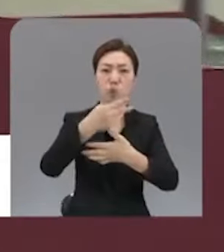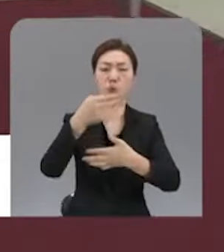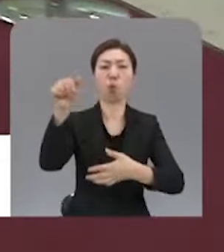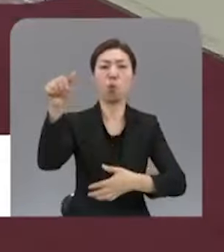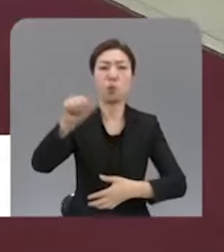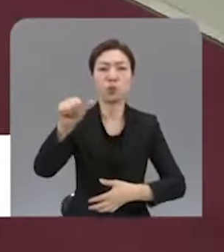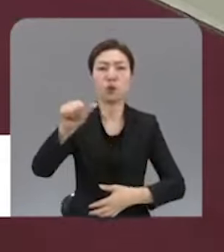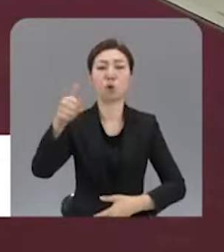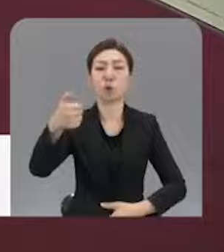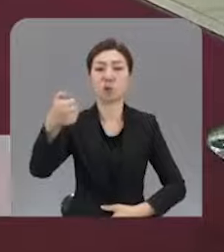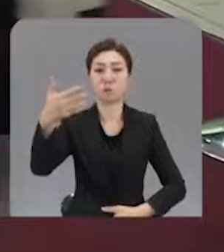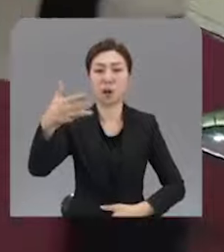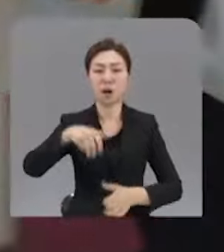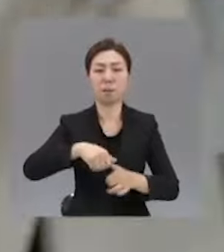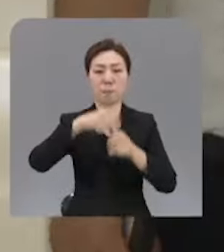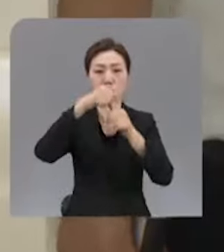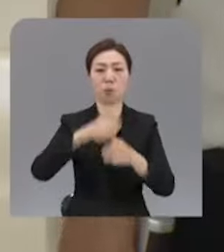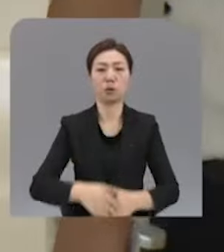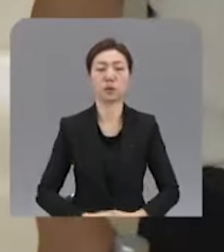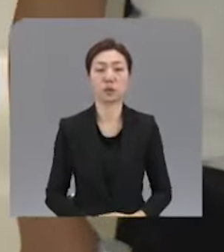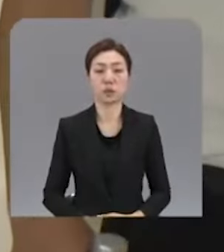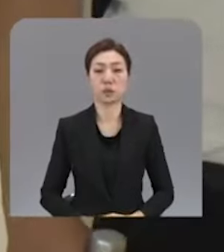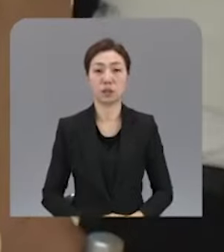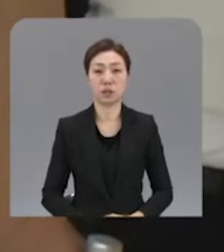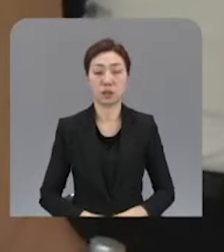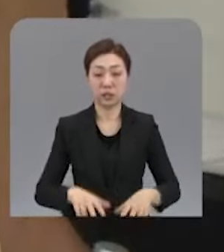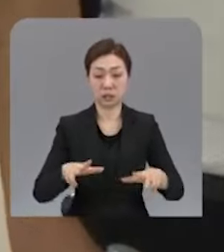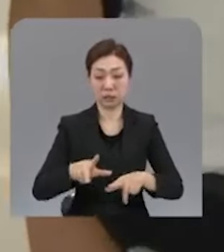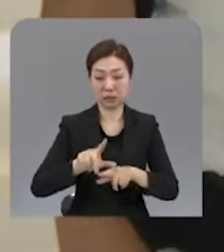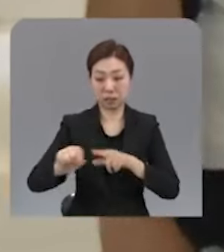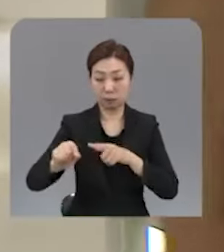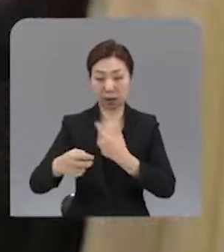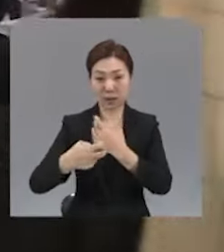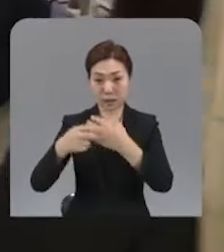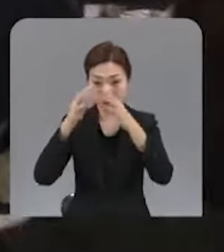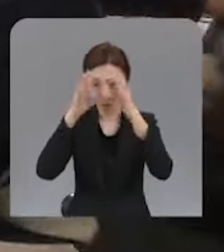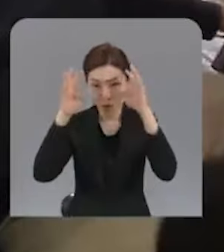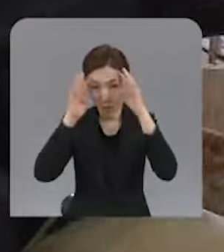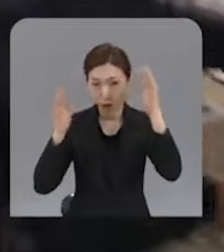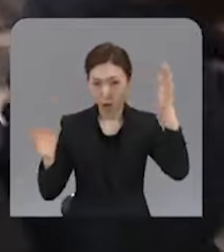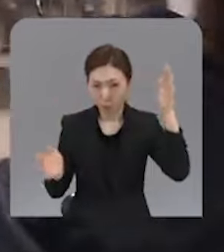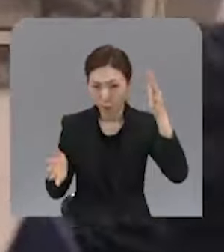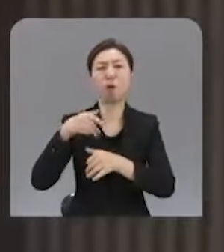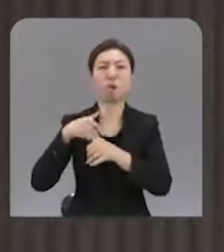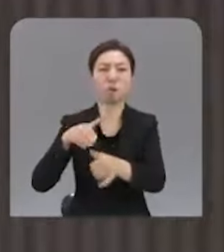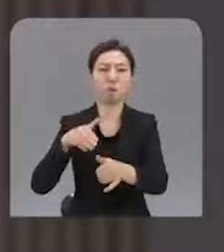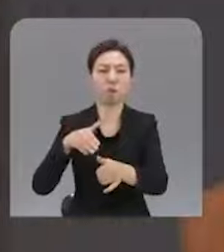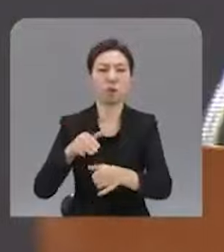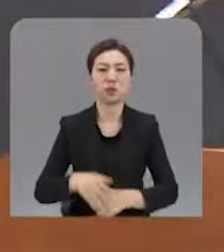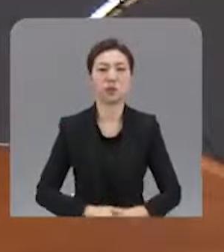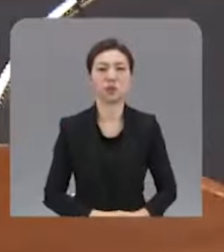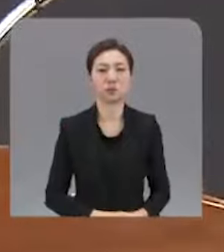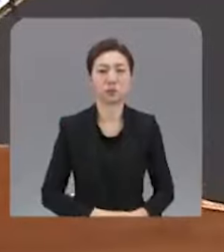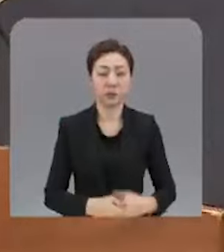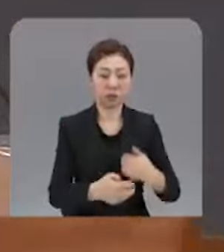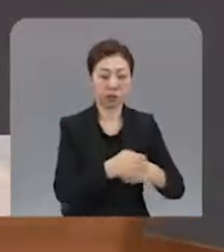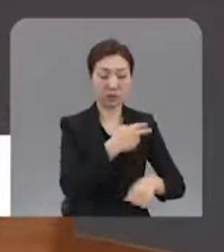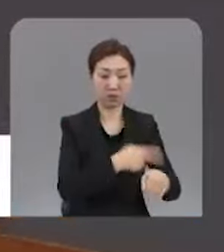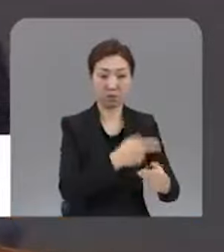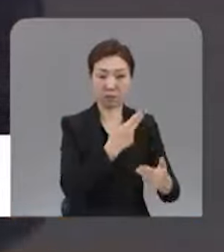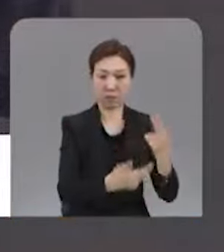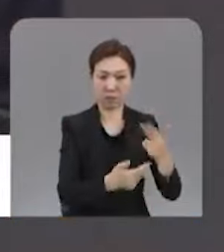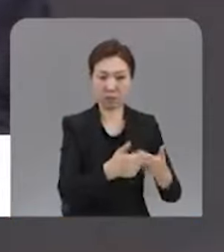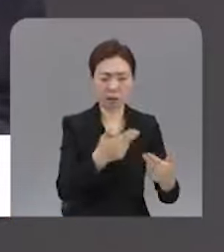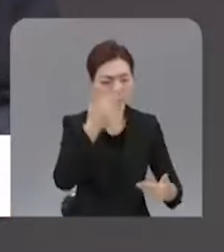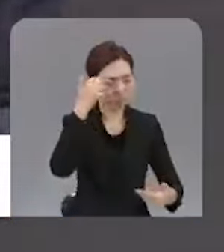akan dialokasikan terlebih dulu untuk sekolah kedokteran di luar wilayah metropolitan. Di sisi lain, para dokter memprotes keras atas